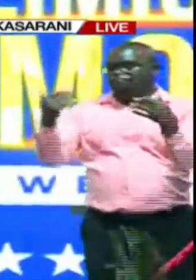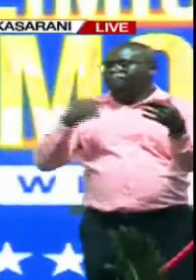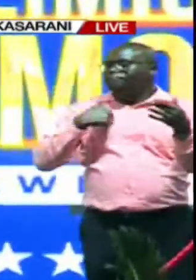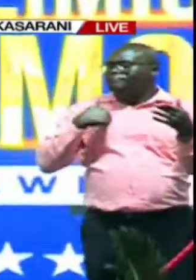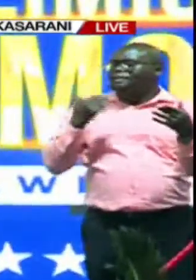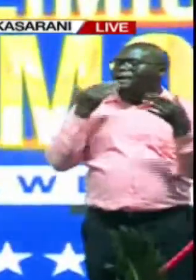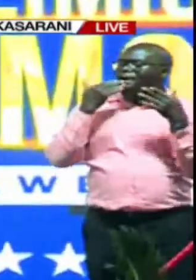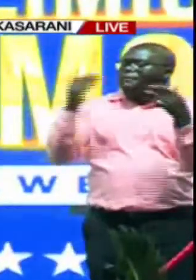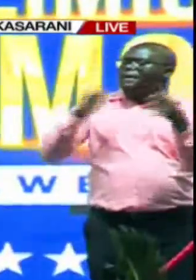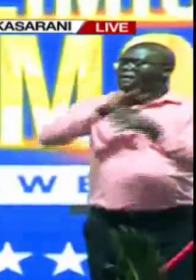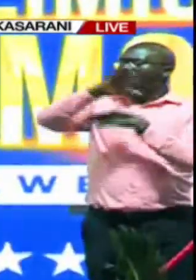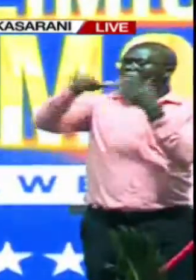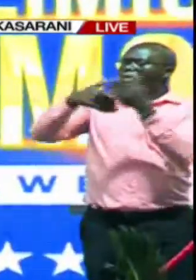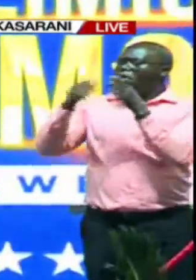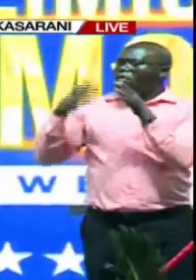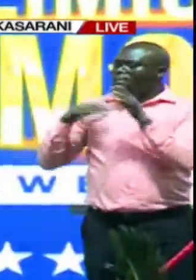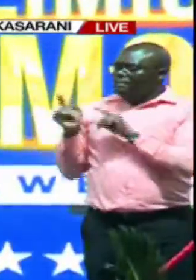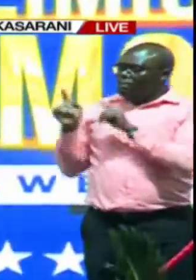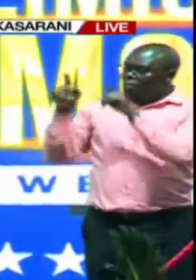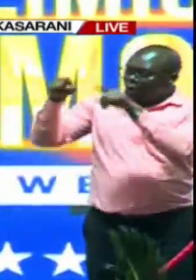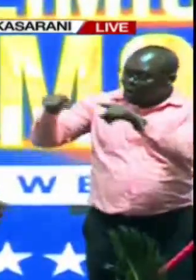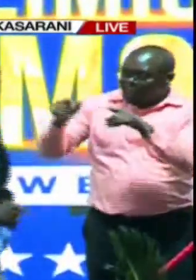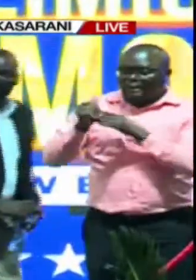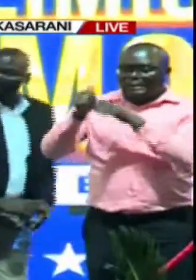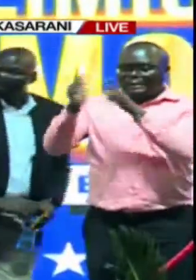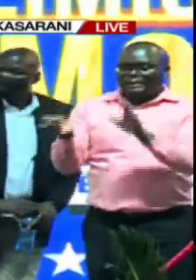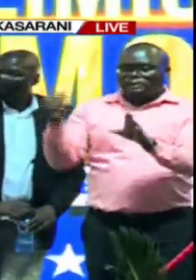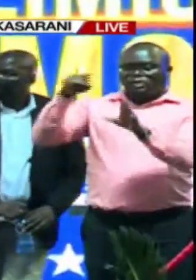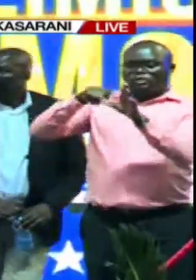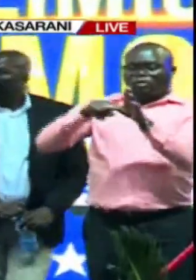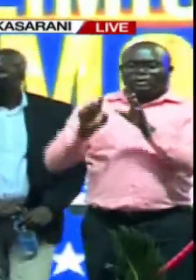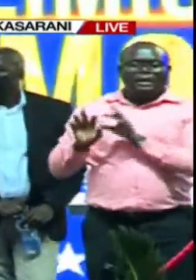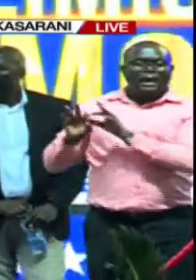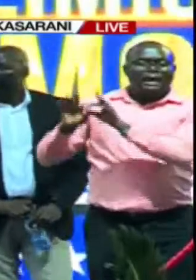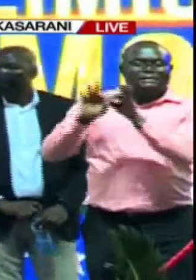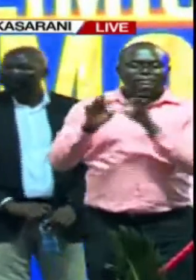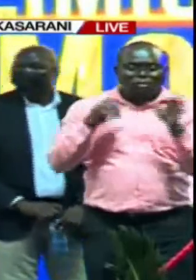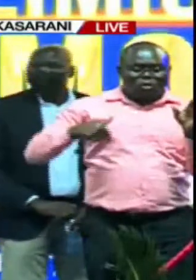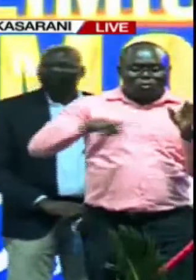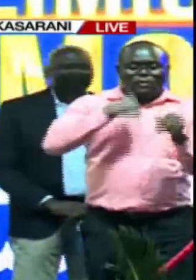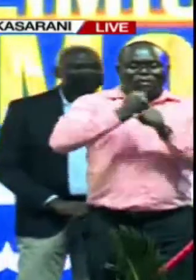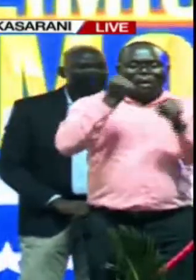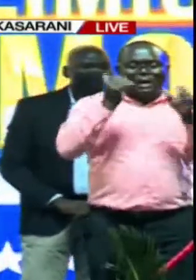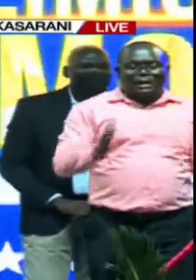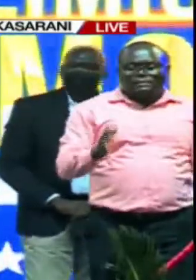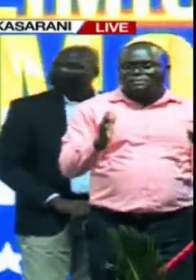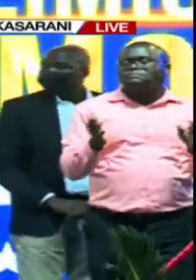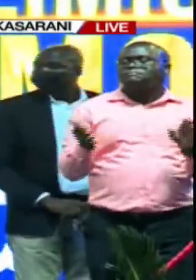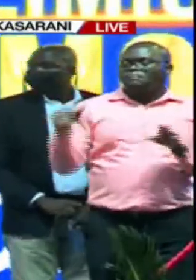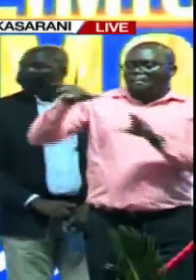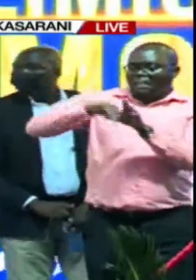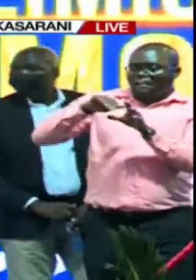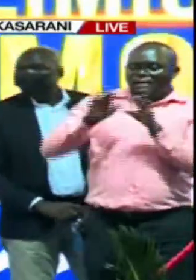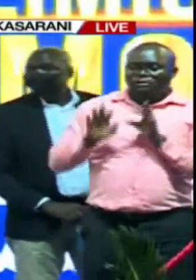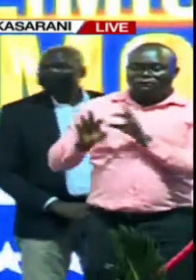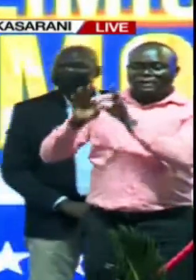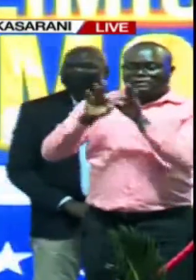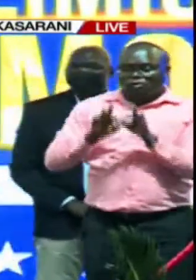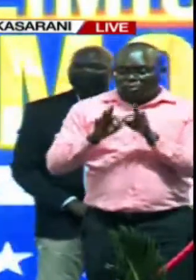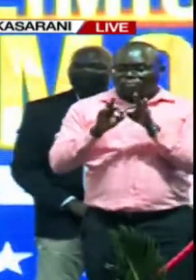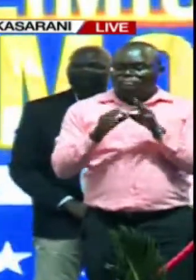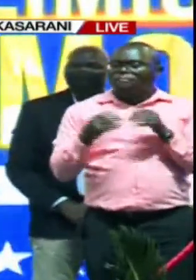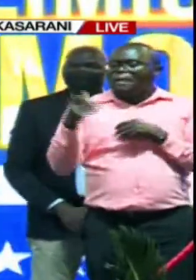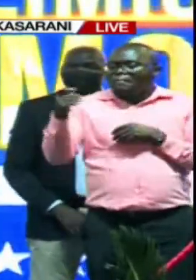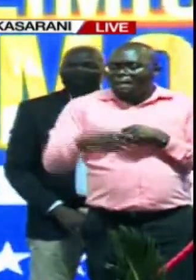nataka kushukuru wote vyama vyote ambavyo vimeingia katika Azimio. Sisi wafanyikazi tuko ndani ya Azimio, na tarehe